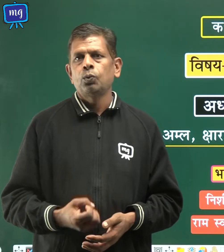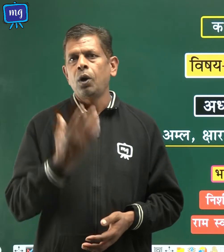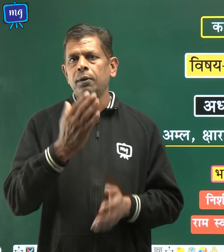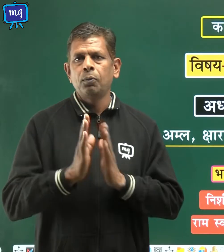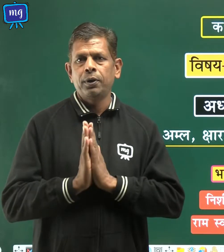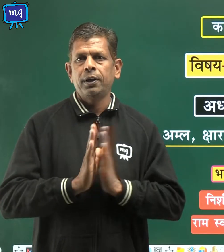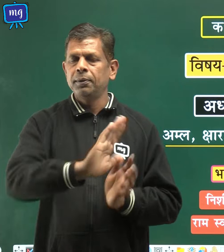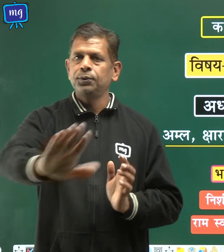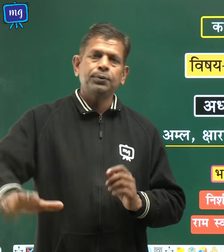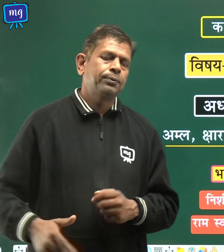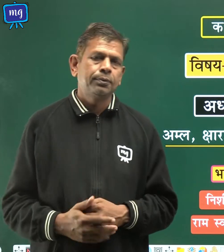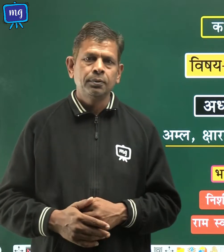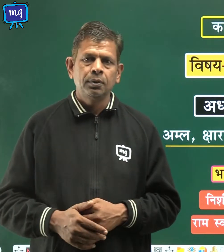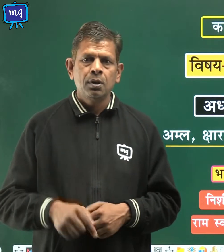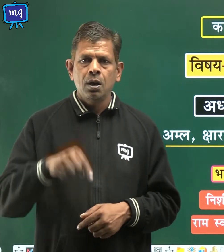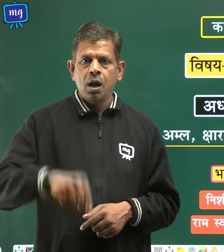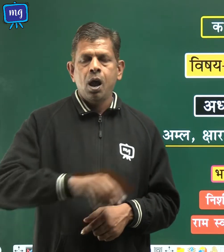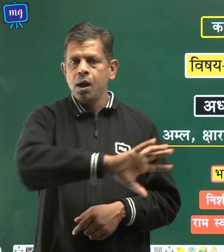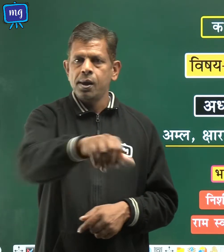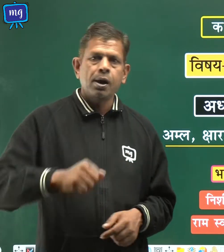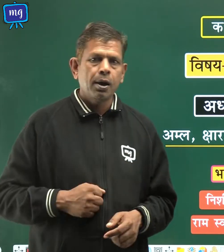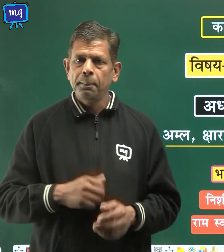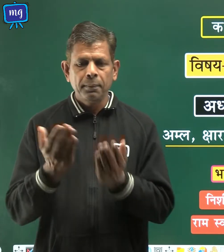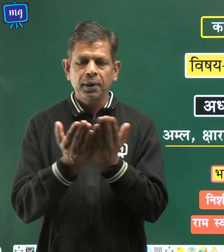गुड मॉर्निंग बच्चों। आज हम पढ़ेंगे